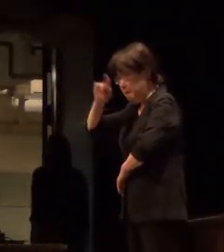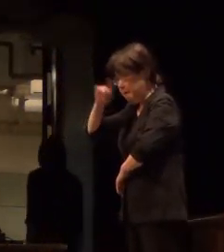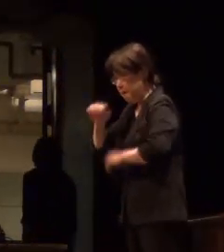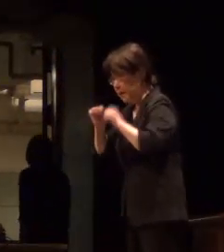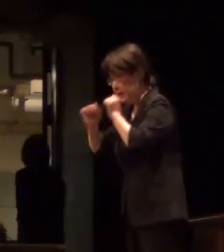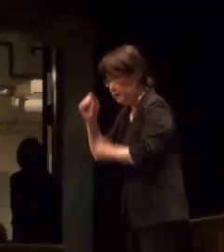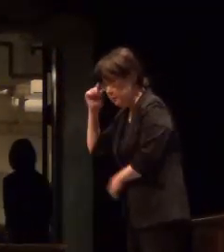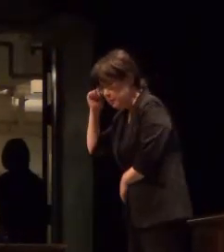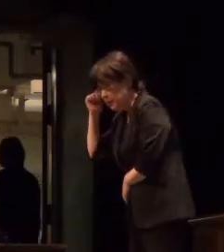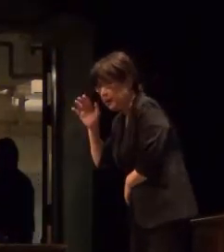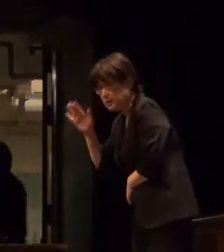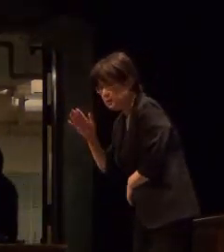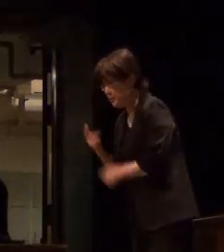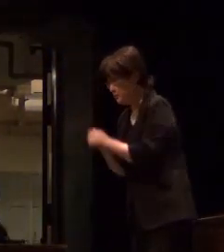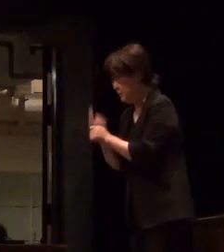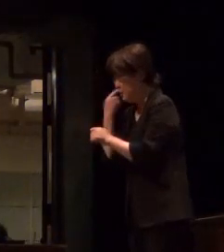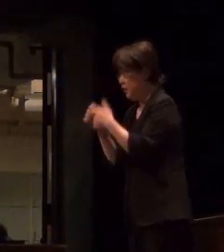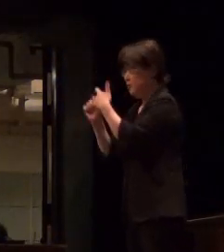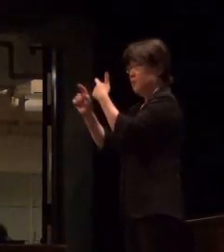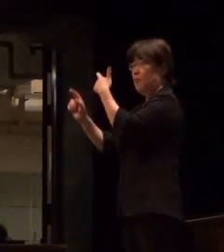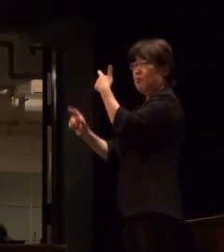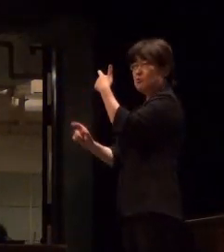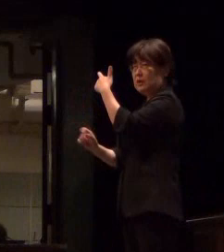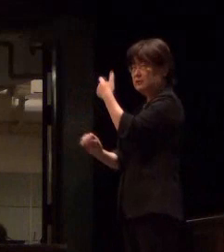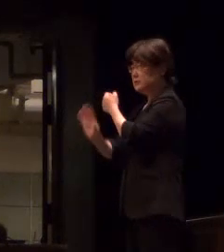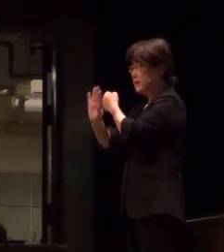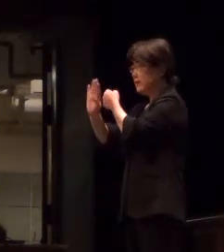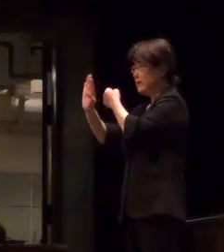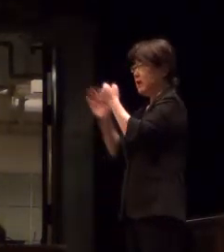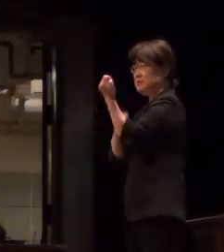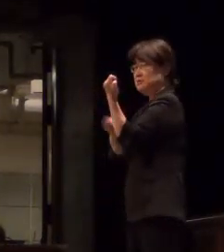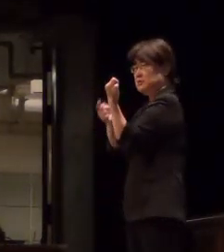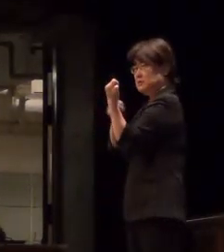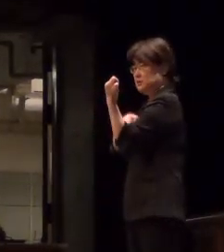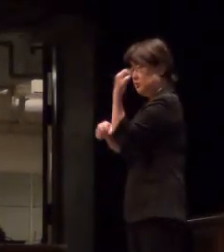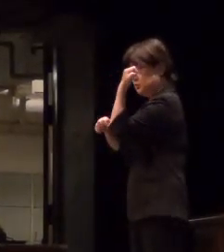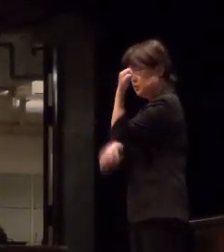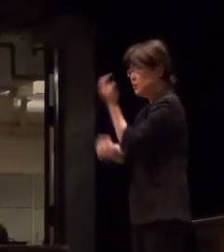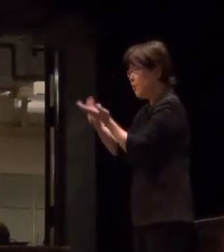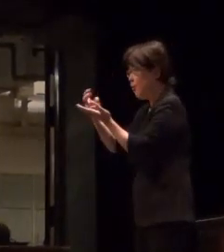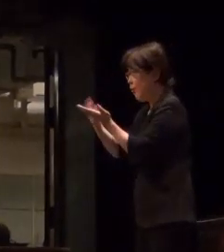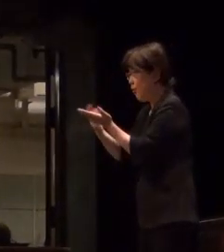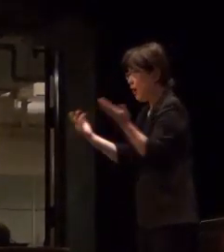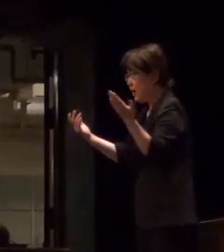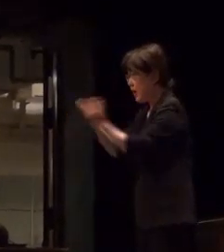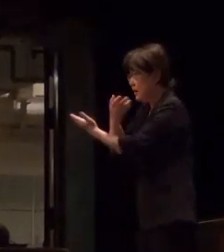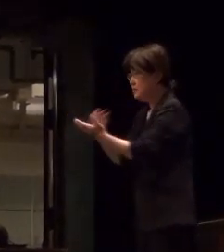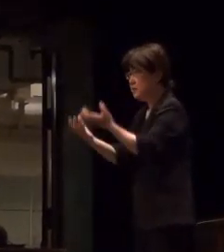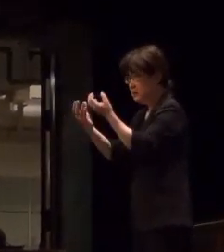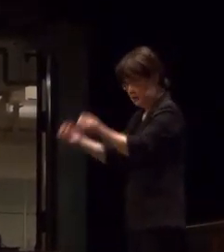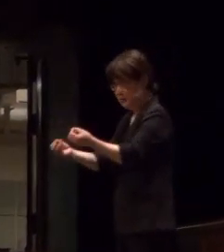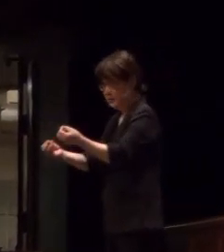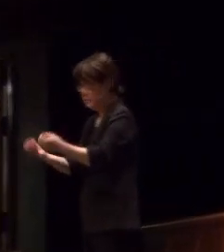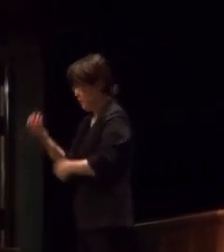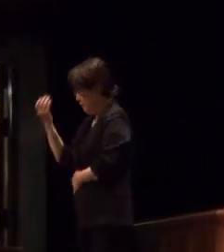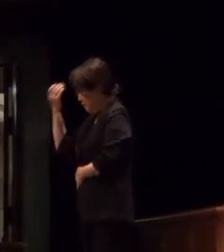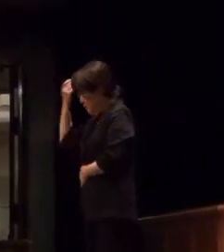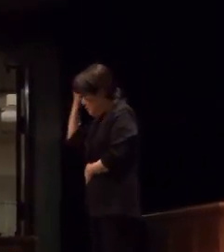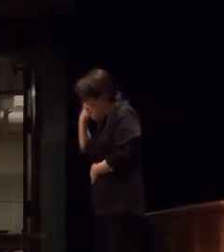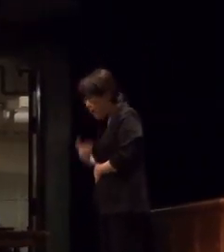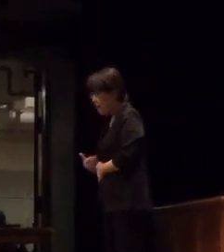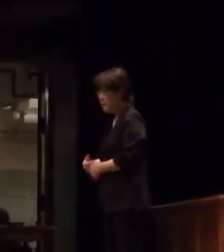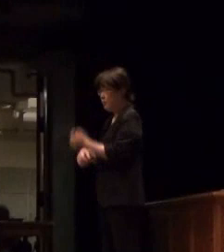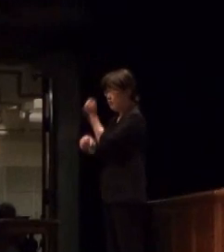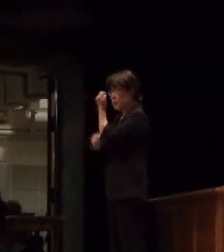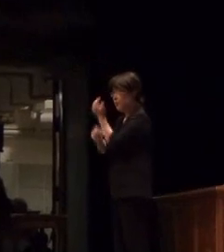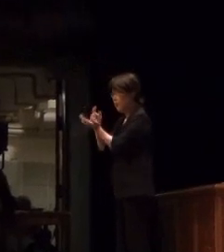。昨年の6月に原子力基本法というものが改定されました。もともとの基本方針にはこう書いてあり